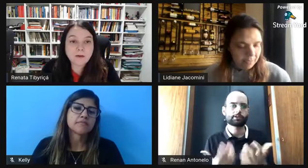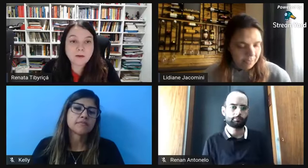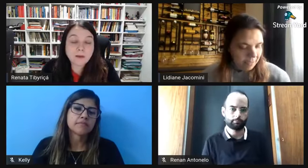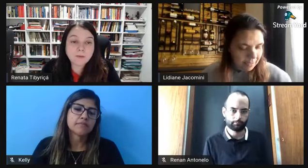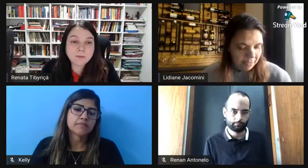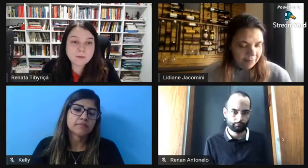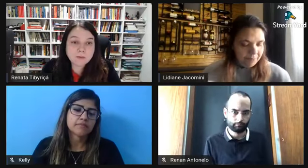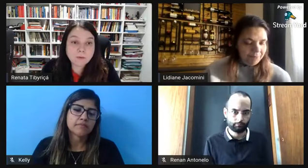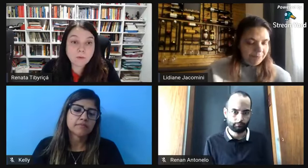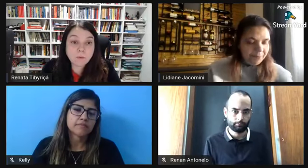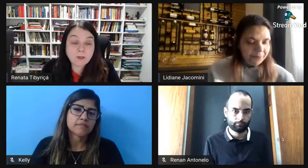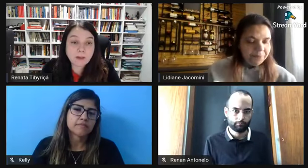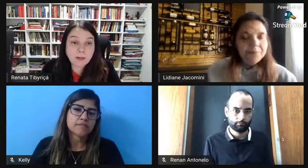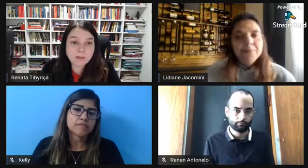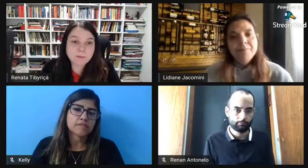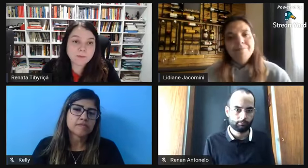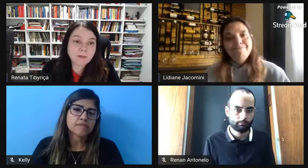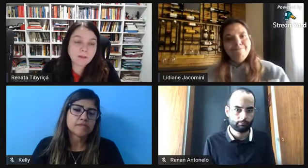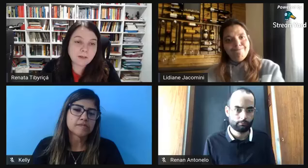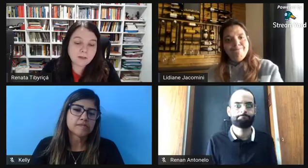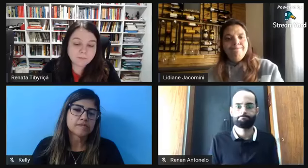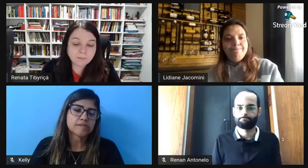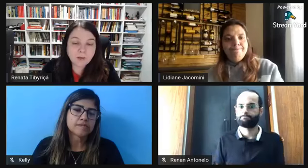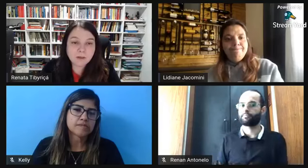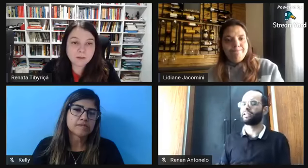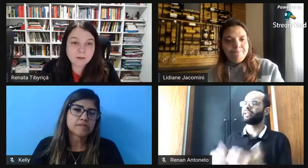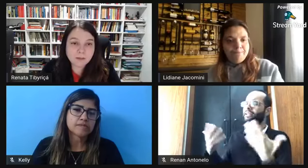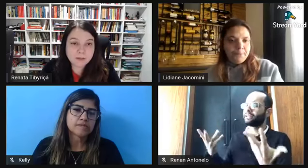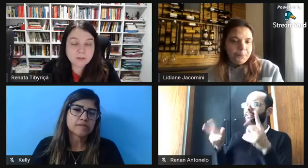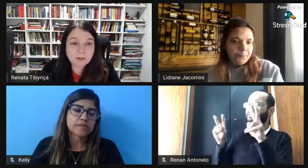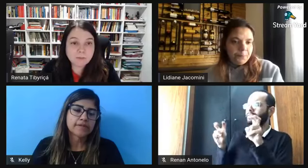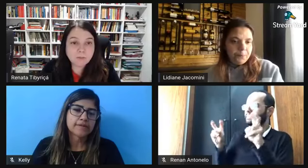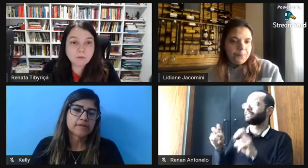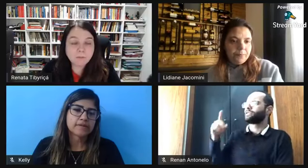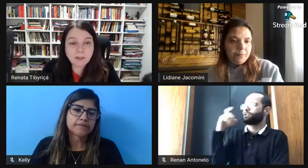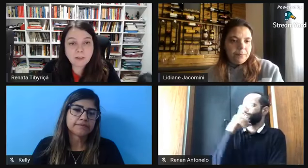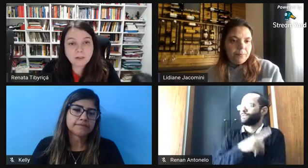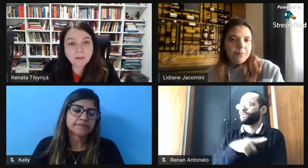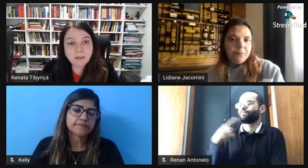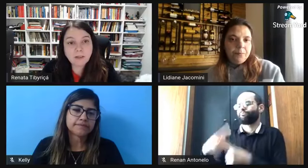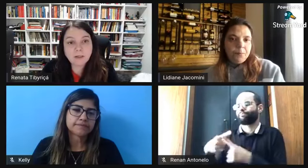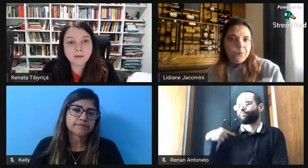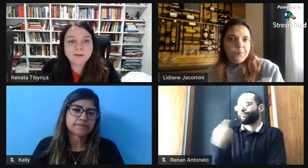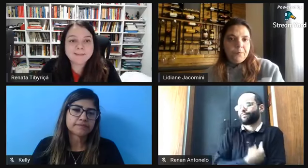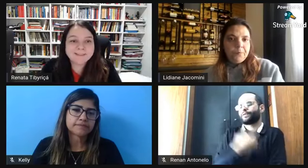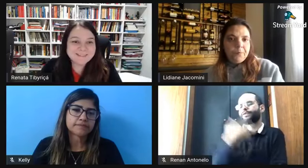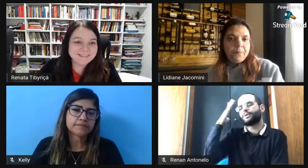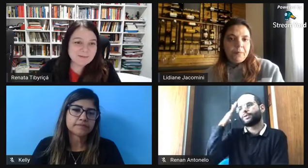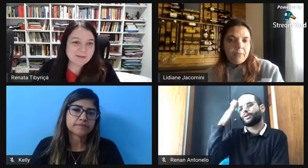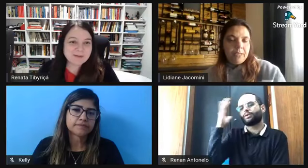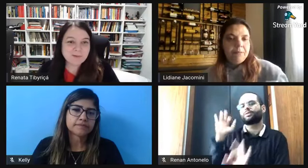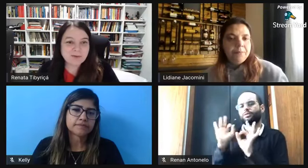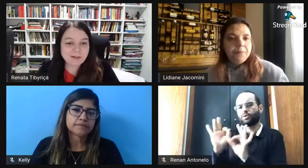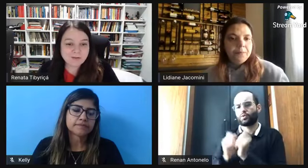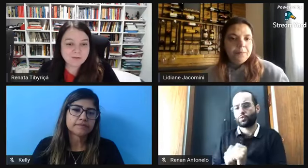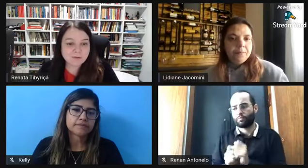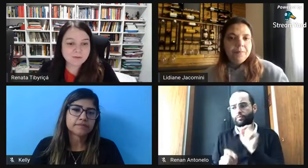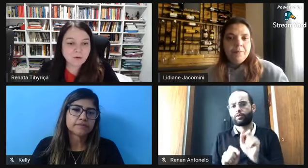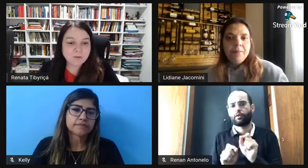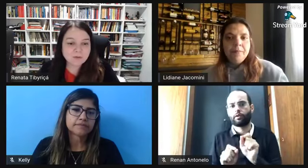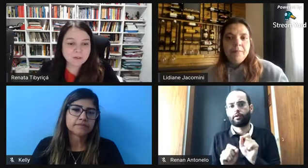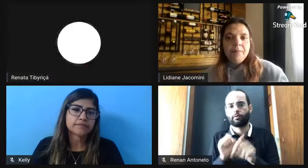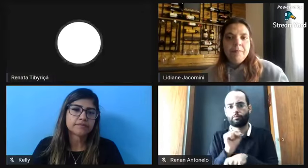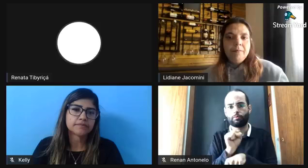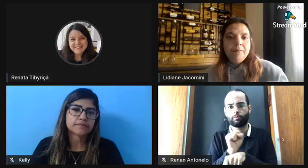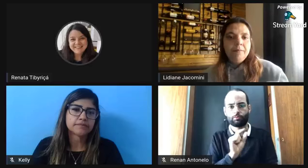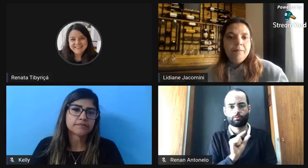Então, é uma situação complicada, porque a gente sabe muito bem que... Espera só um pouquinho, só